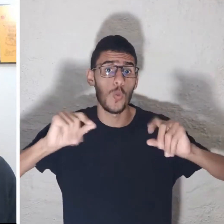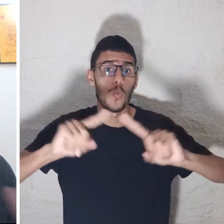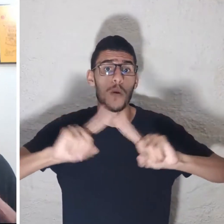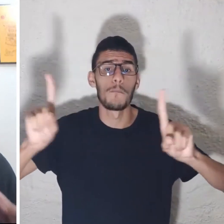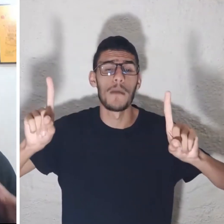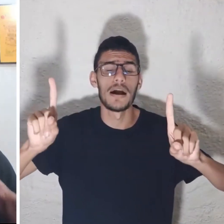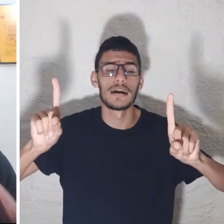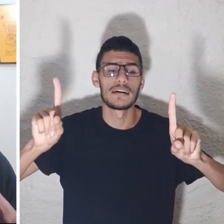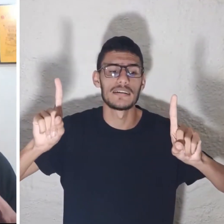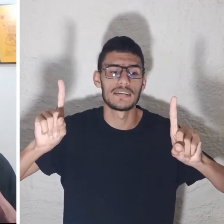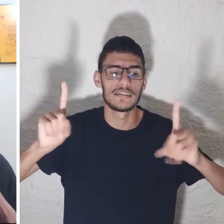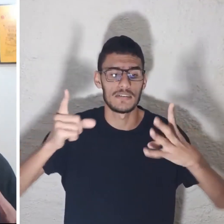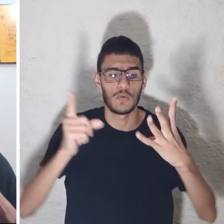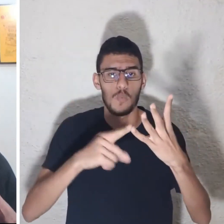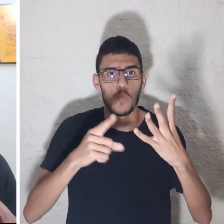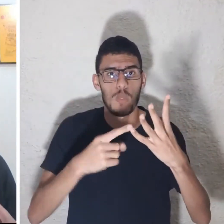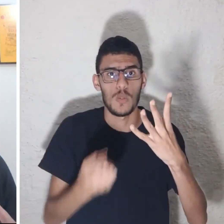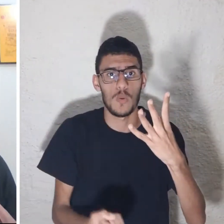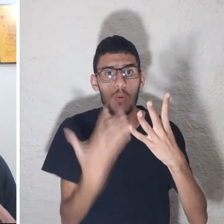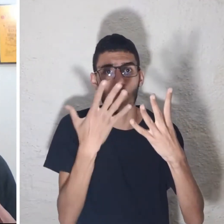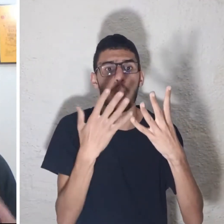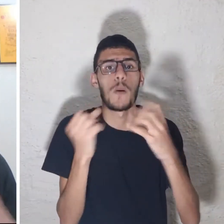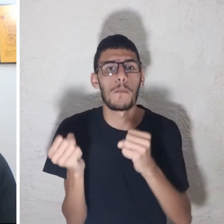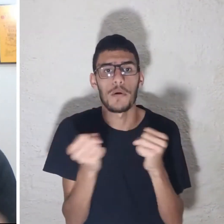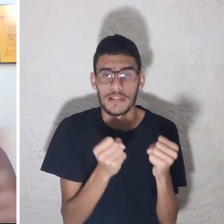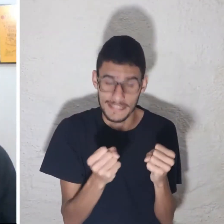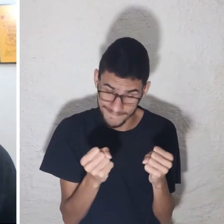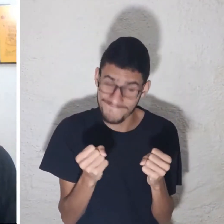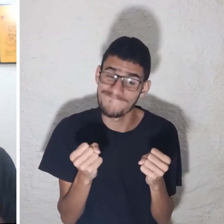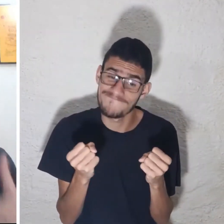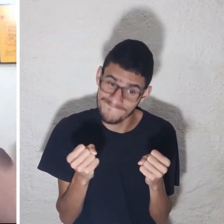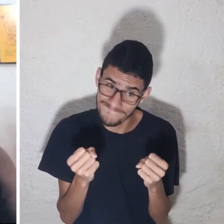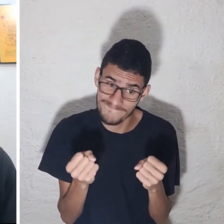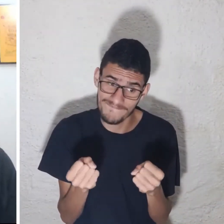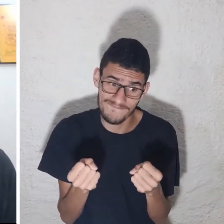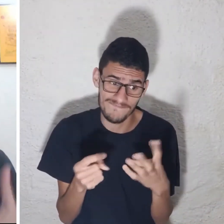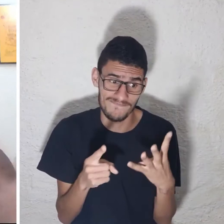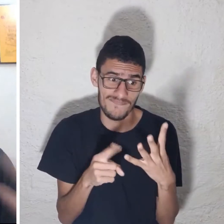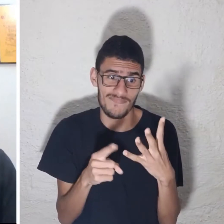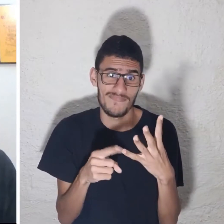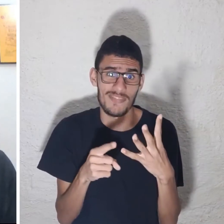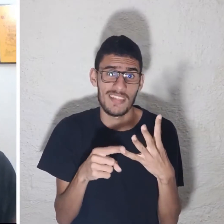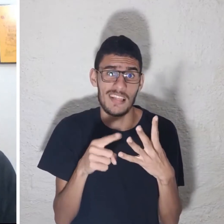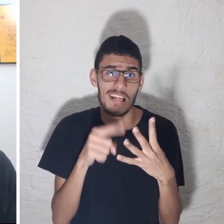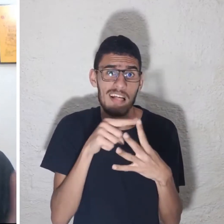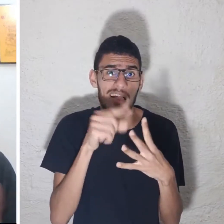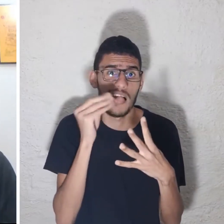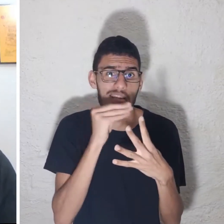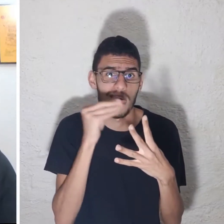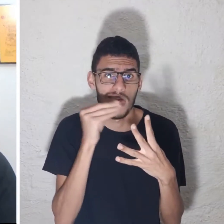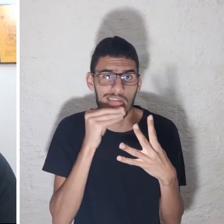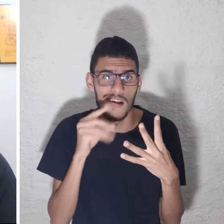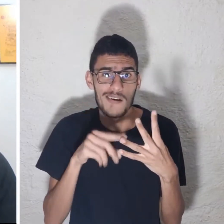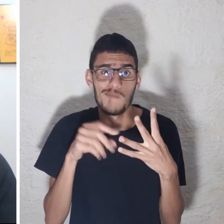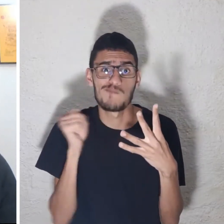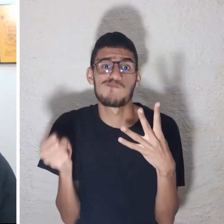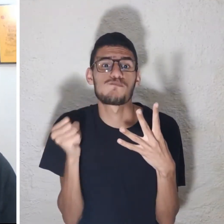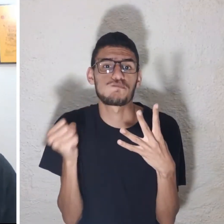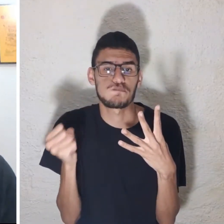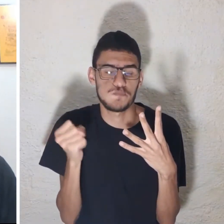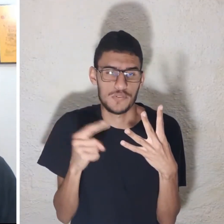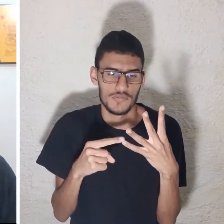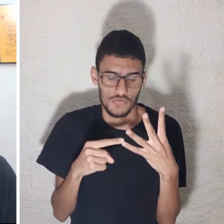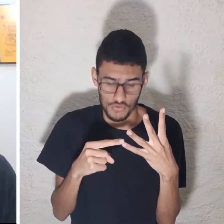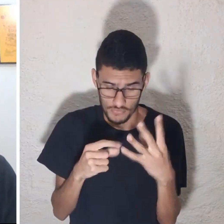os poderes, mas ela criou um quarto poder, que na verdade tornou, né, os outros poderes fracos diante desse